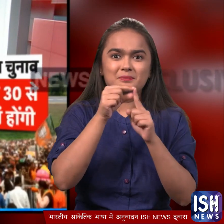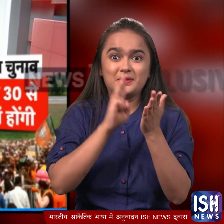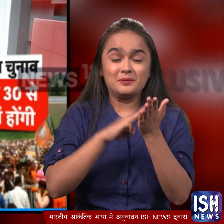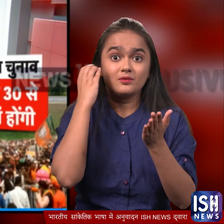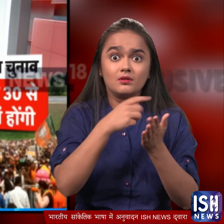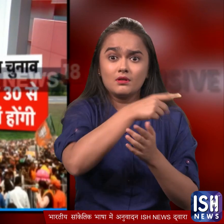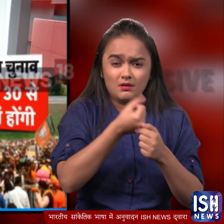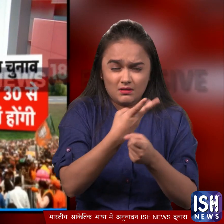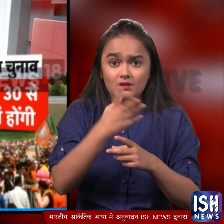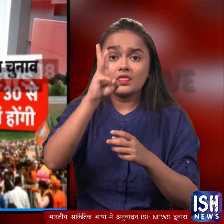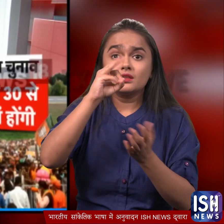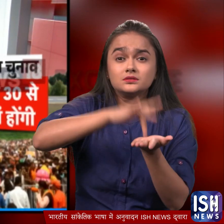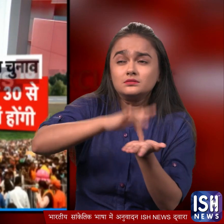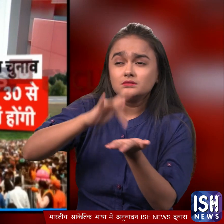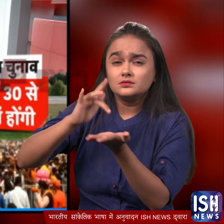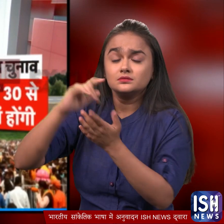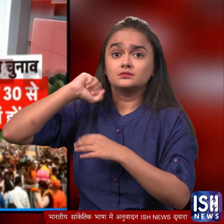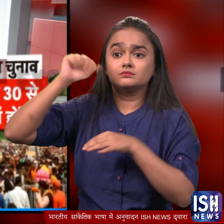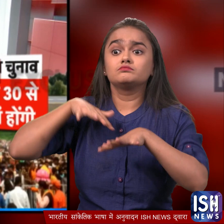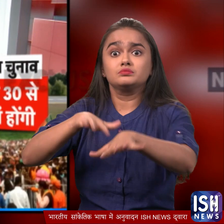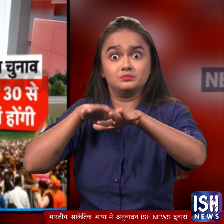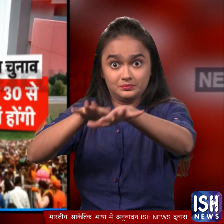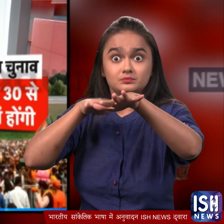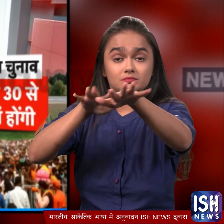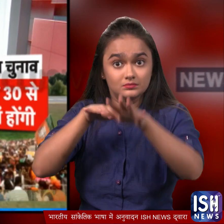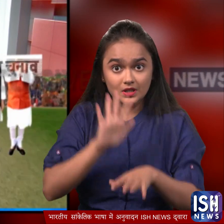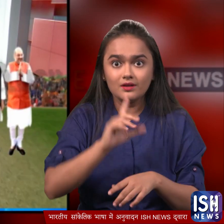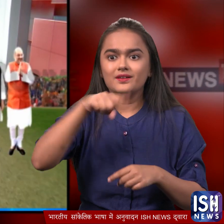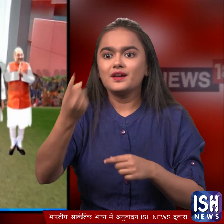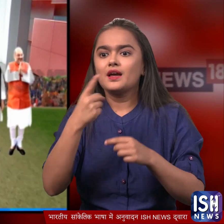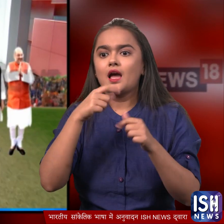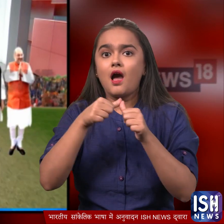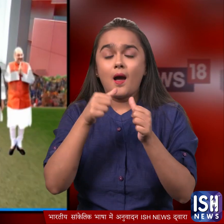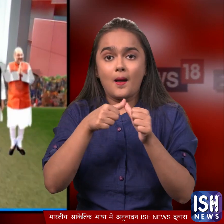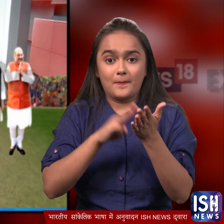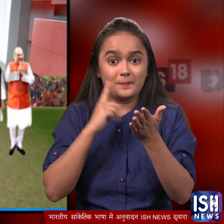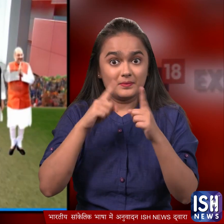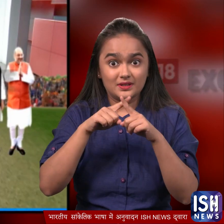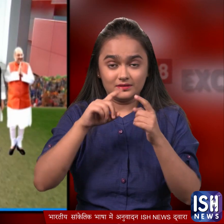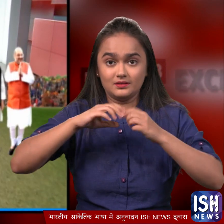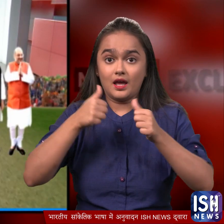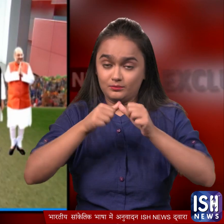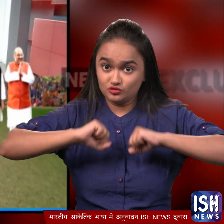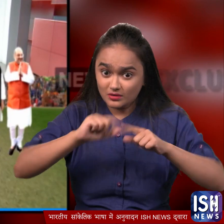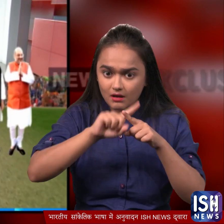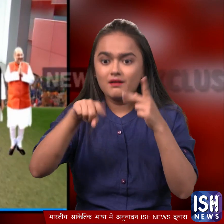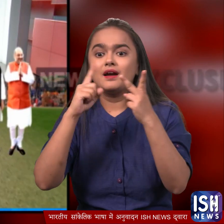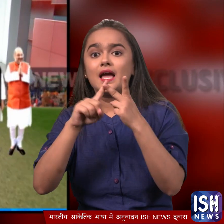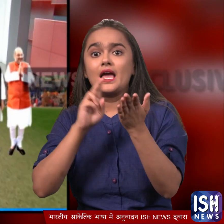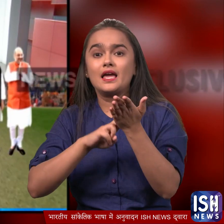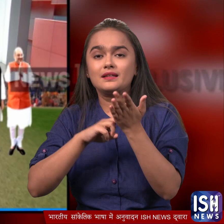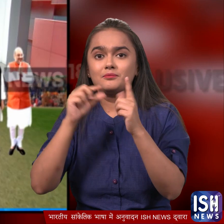में प्रधानमंत्री नरेंद्र मोदी की 30 से ज्यादा रैलियां होंगी, जबकि गृह मंत्री अमित शाह और राष्ट्रीय अध्यक्ष JP नड्डा भी ताबड़तोड़